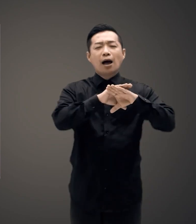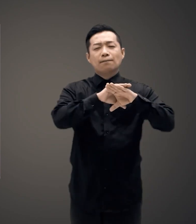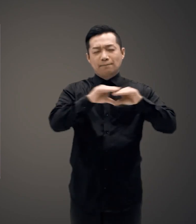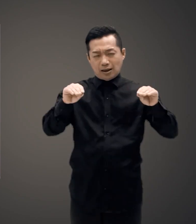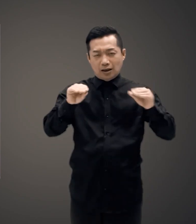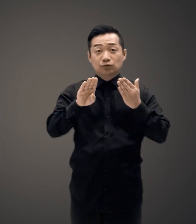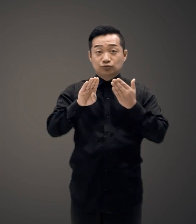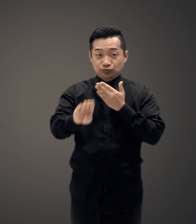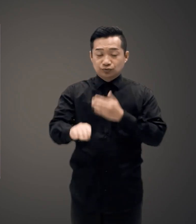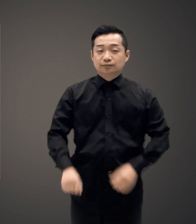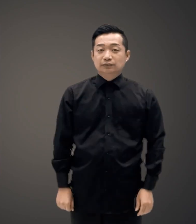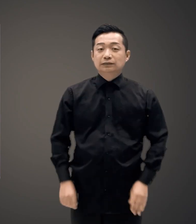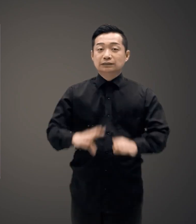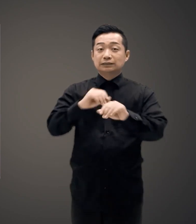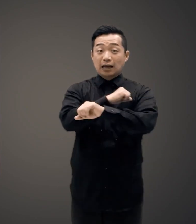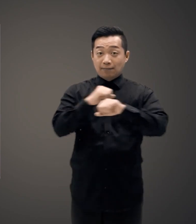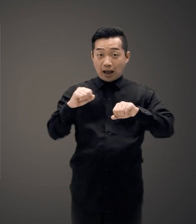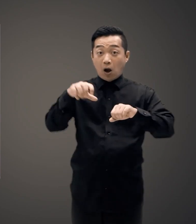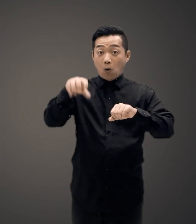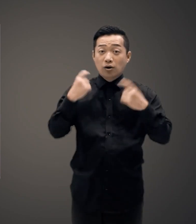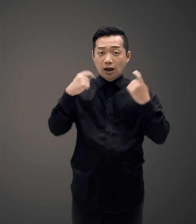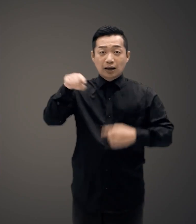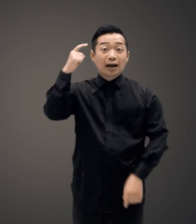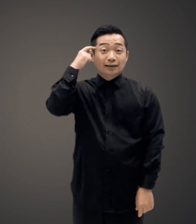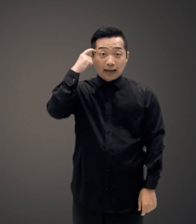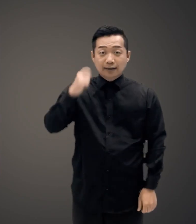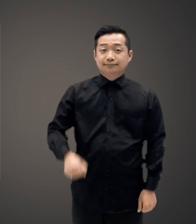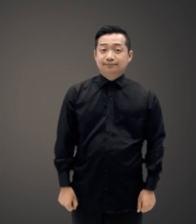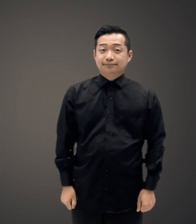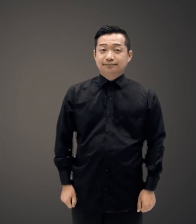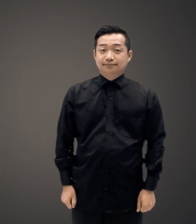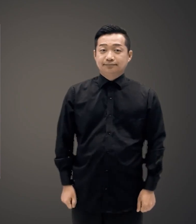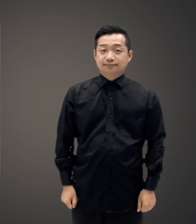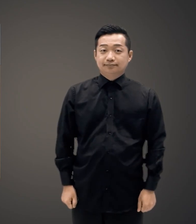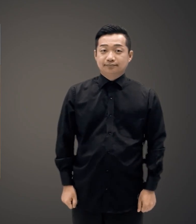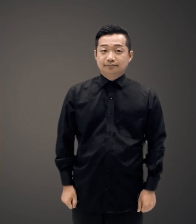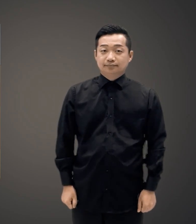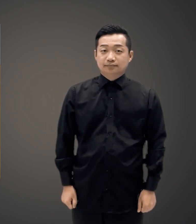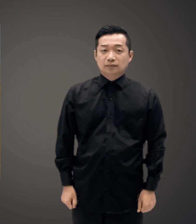코로나가 끝나면 사막여행을